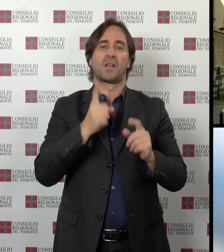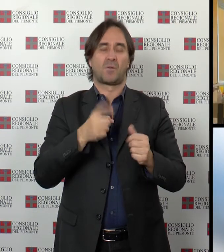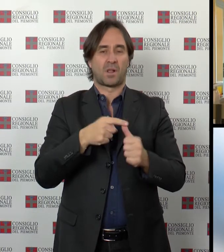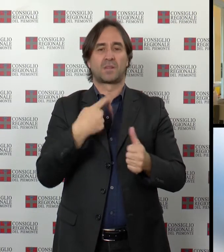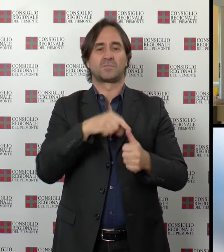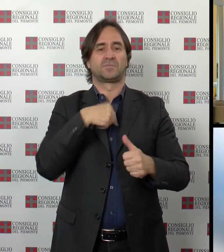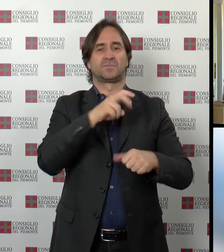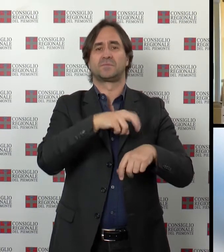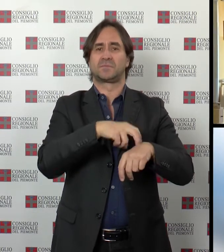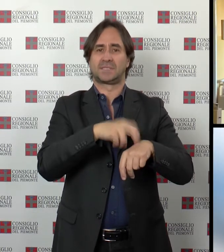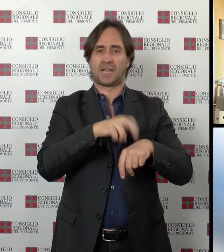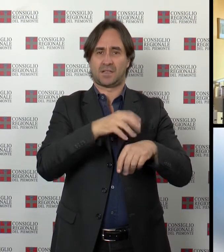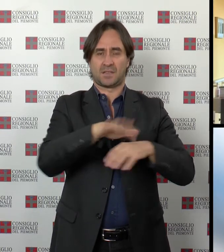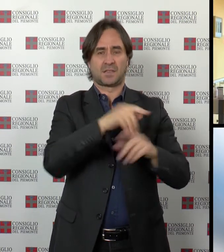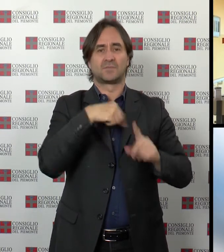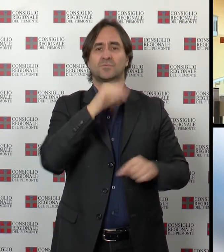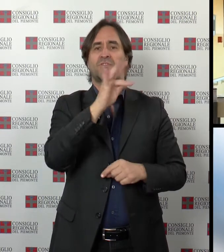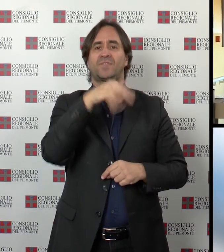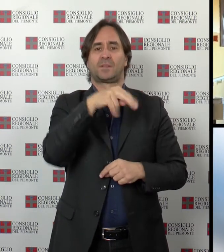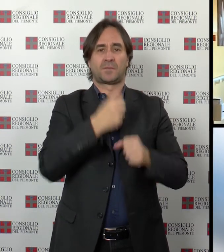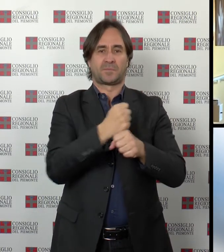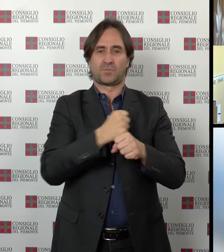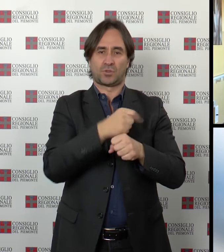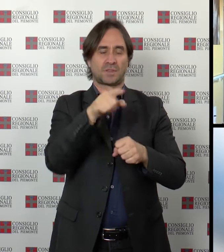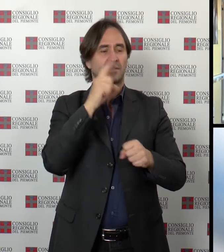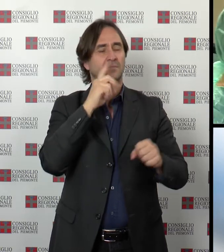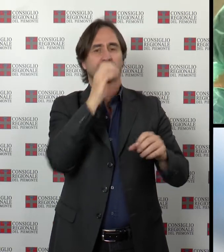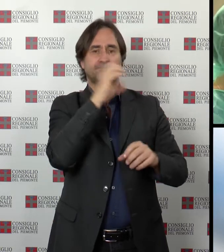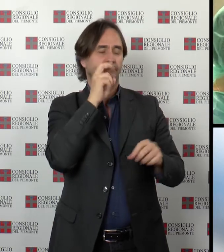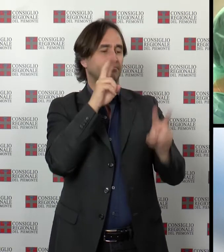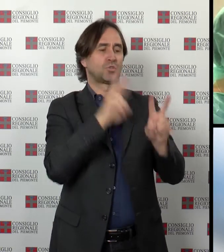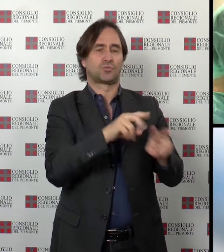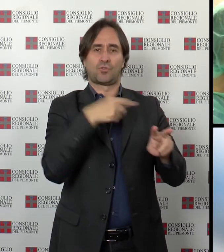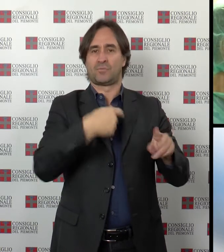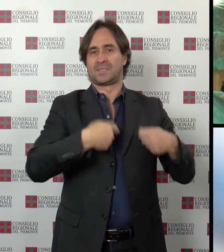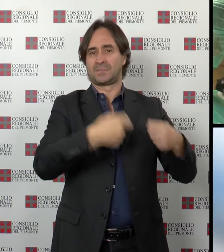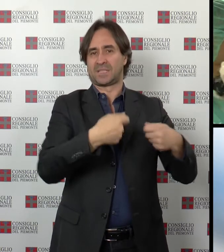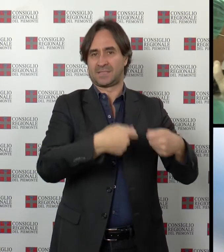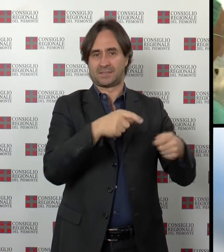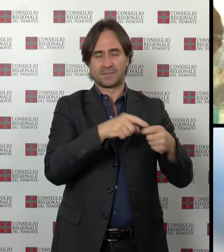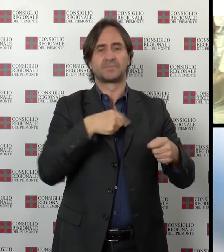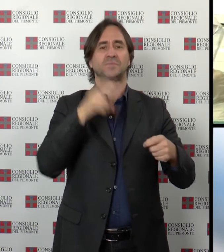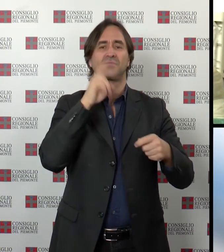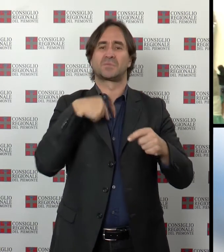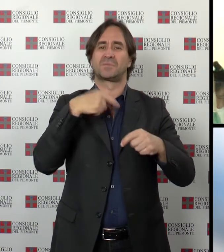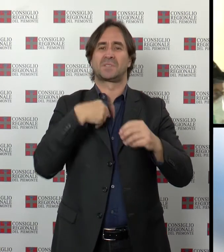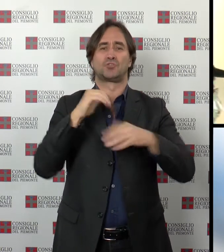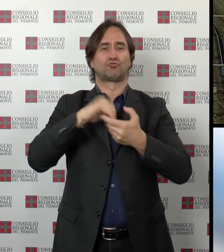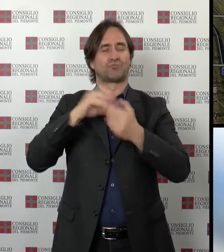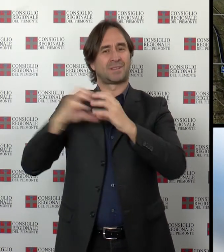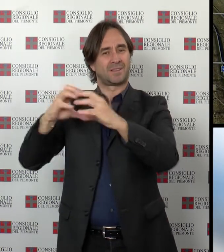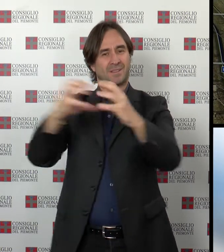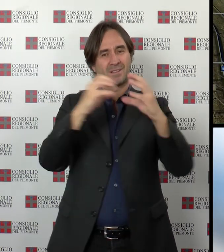aziende sanitarie da parte di Finpiemonte per monitorare l'andamento della spesa, la razionalizzazione delle società partecipate,